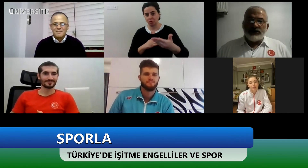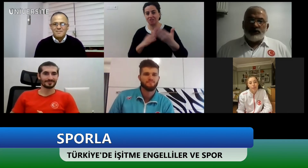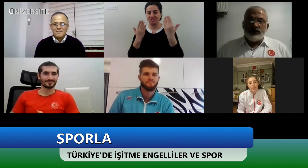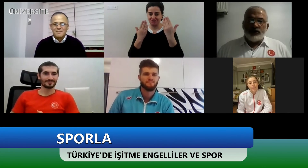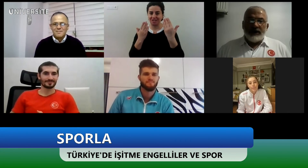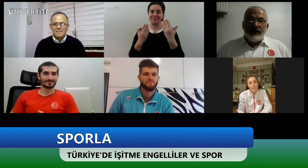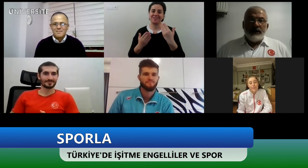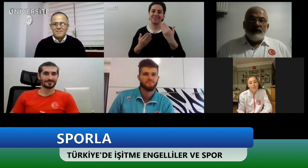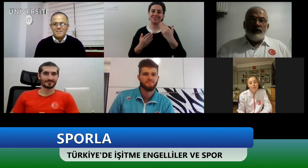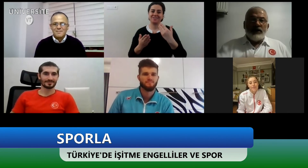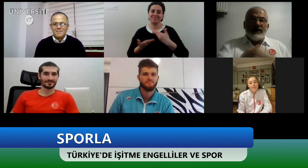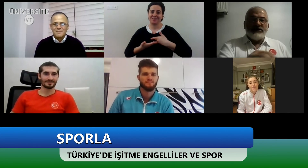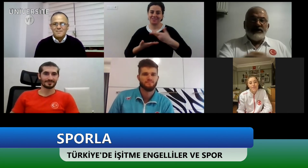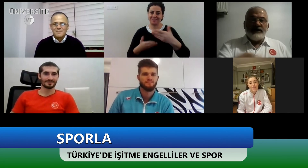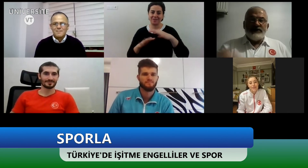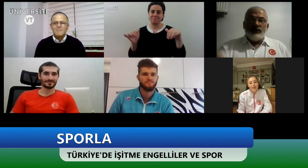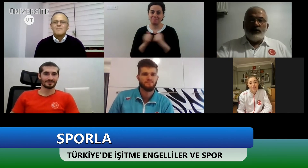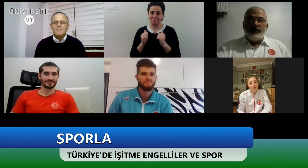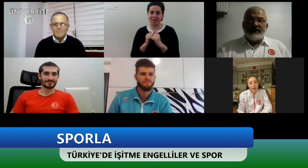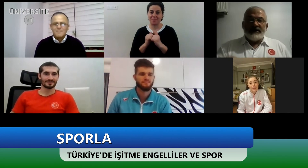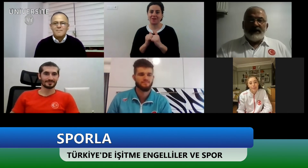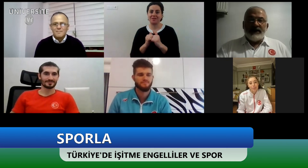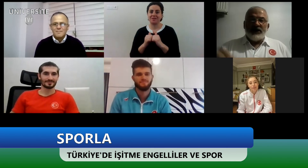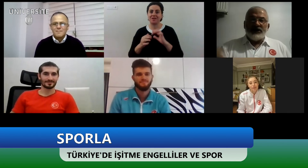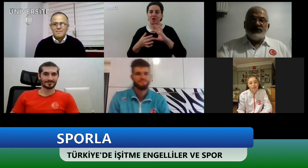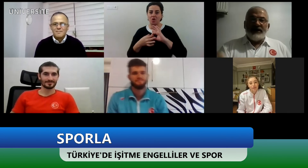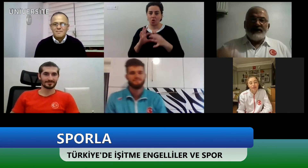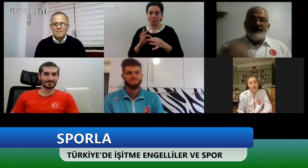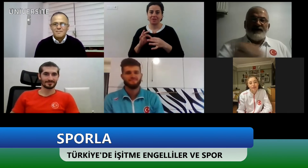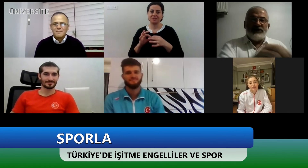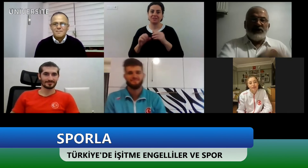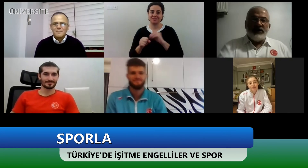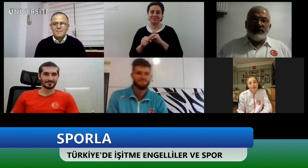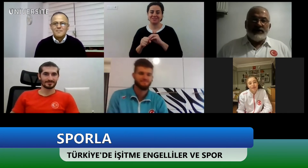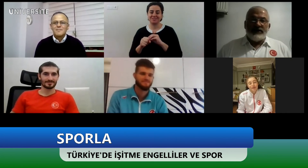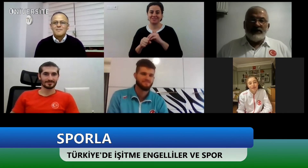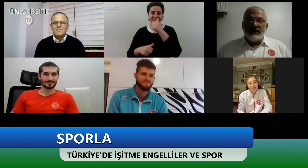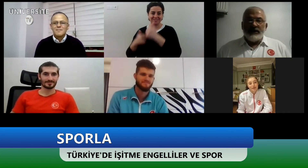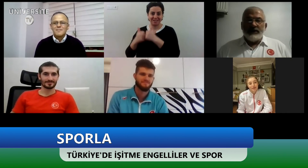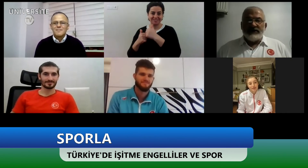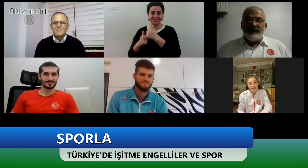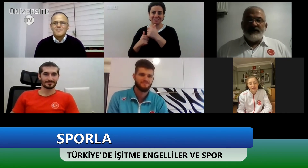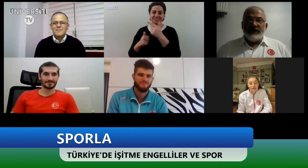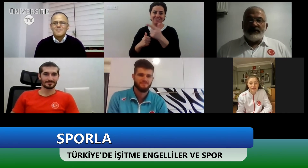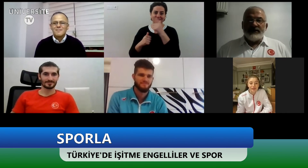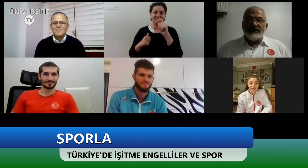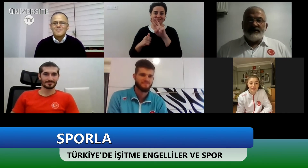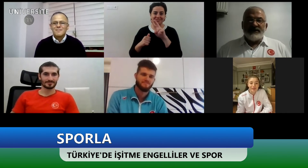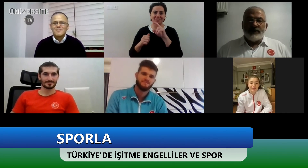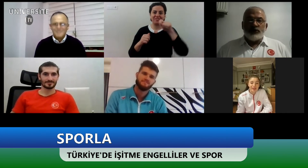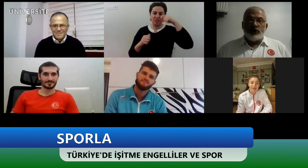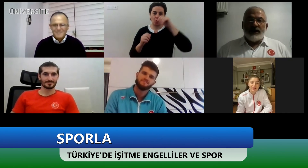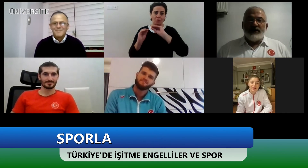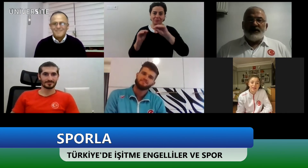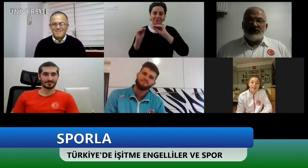inşallah stüdyoda bu kardeşlerimizin olimpiyatta yarışmalarının finish anlarındaki CV'lerinde girdiğimiz